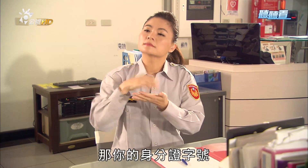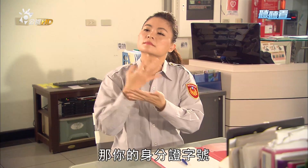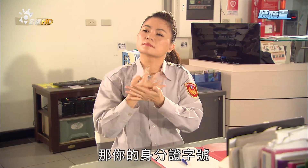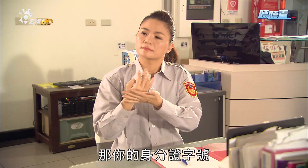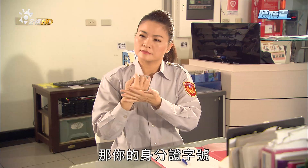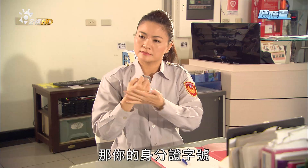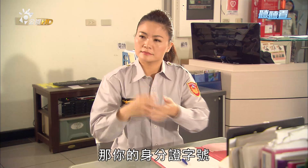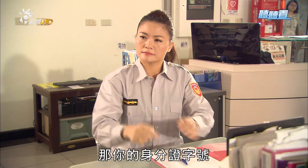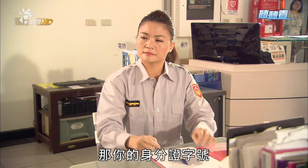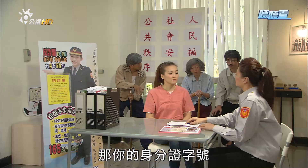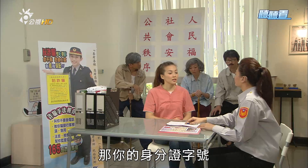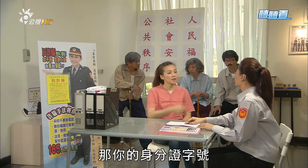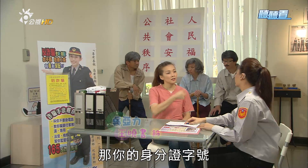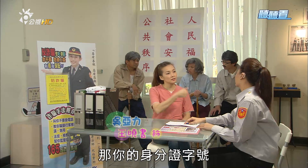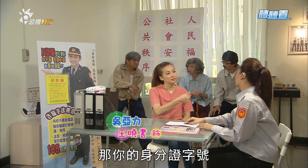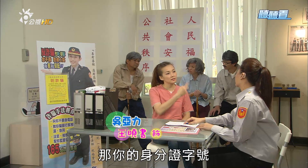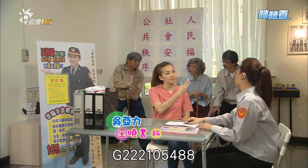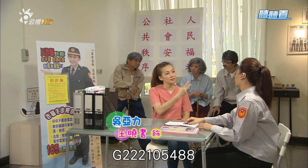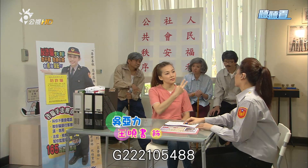那你的身份证字号